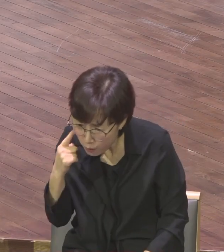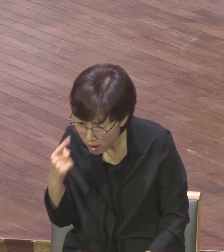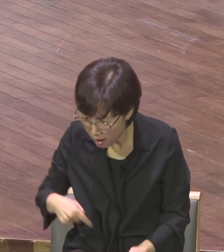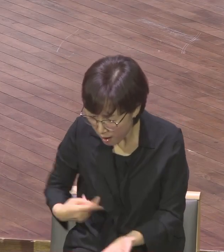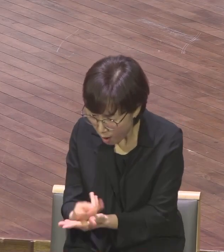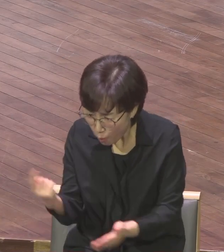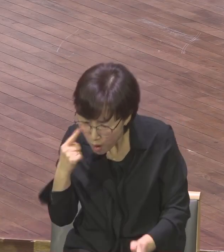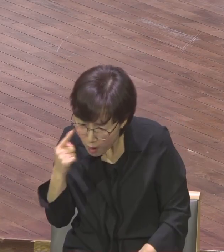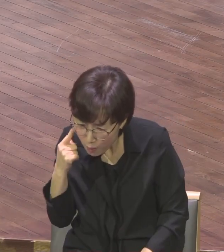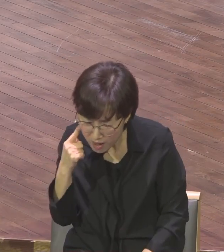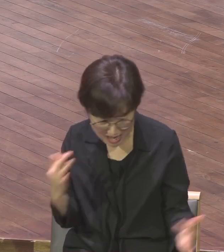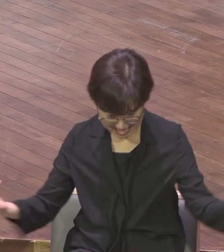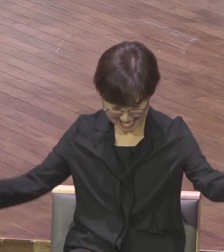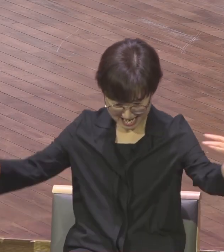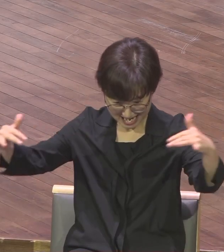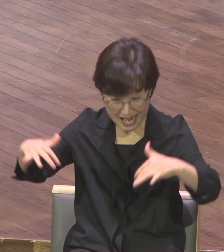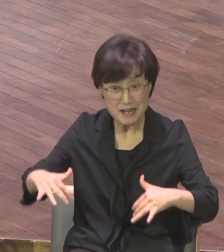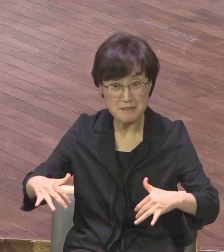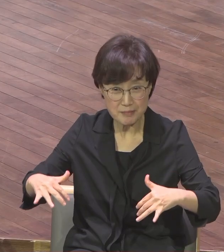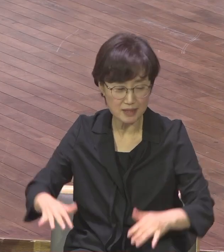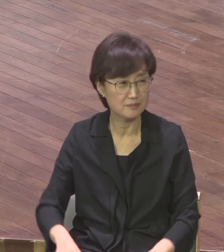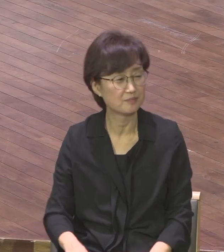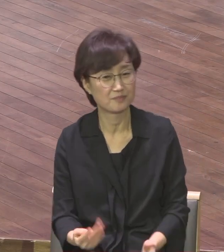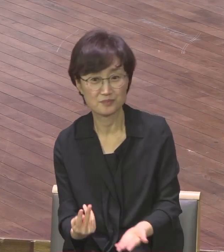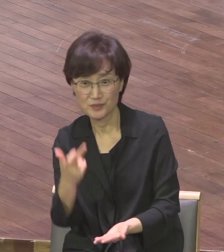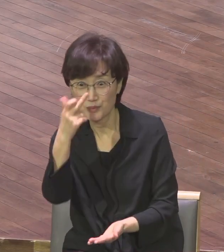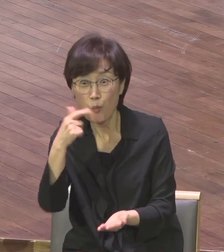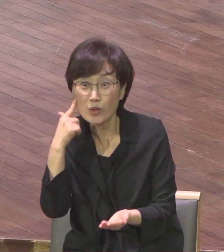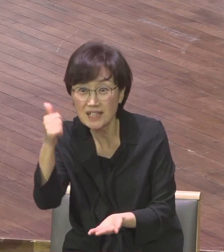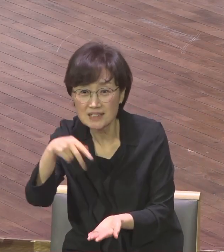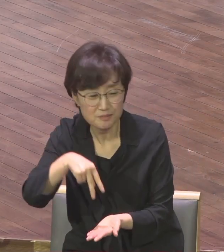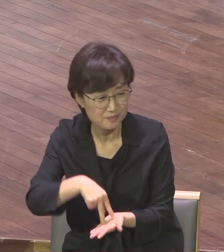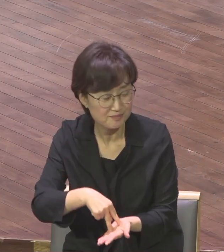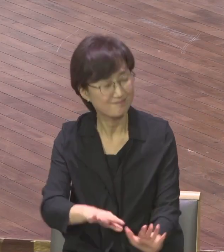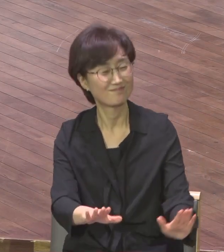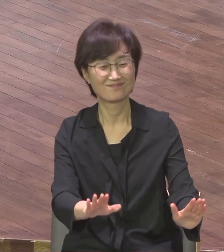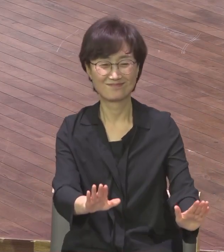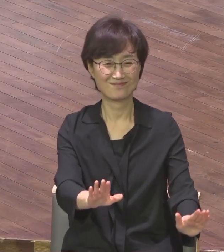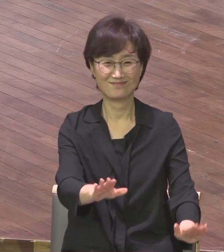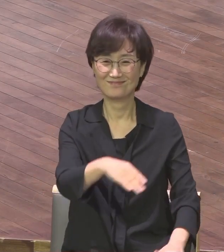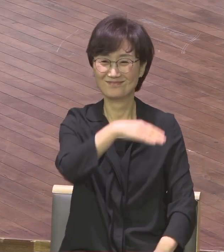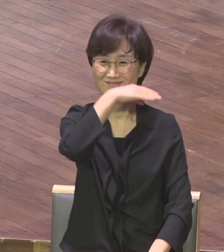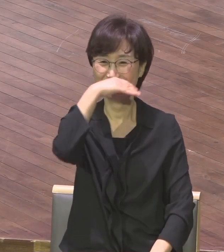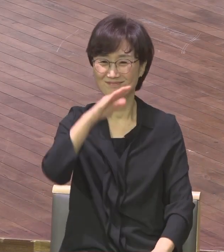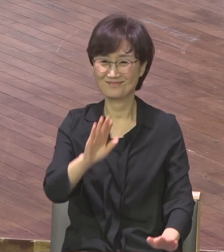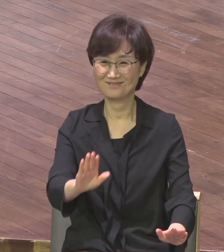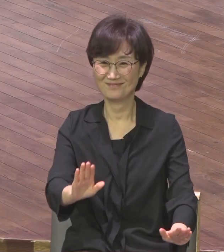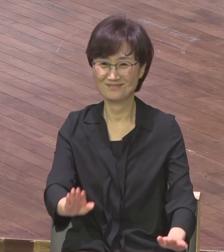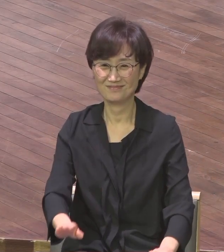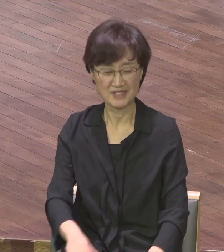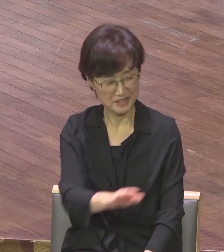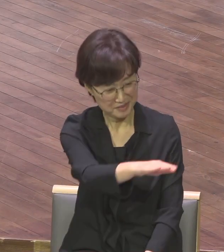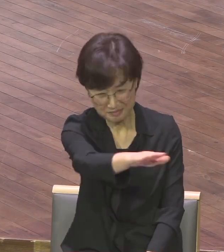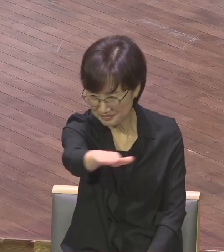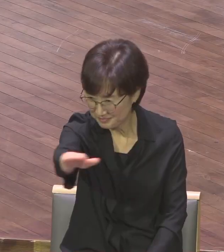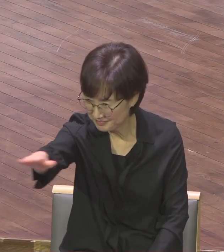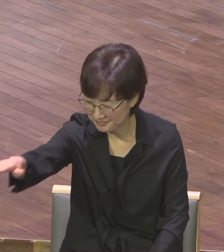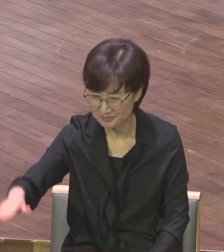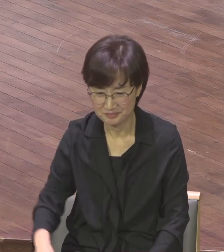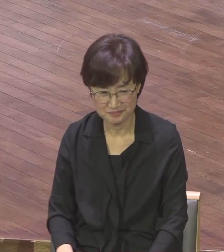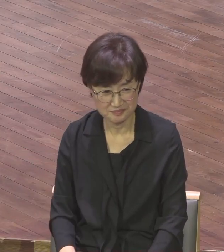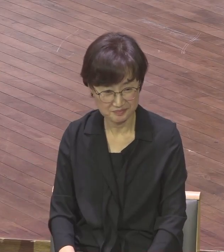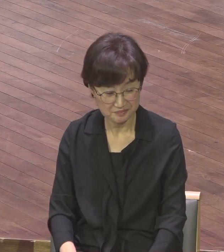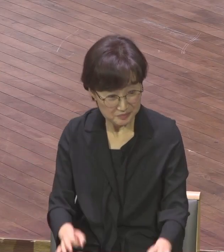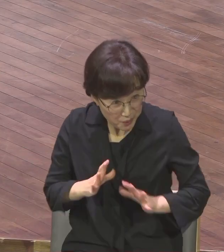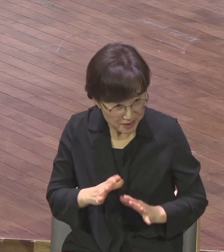와 몰려왔어요. 최 목사님이 정색을 하면서 그랬어요. 여러분 놀라게